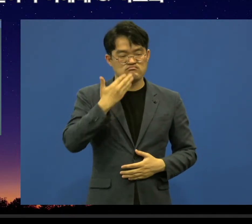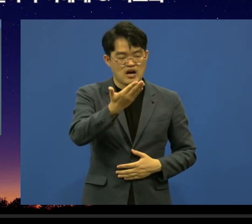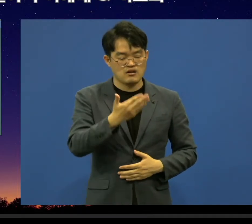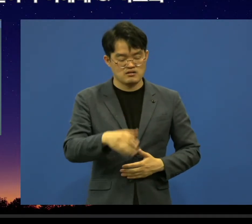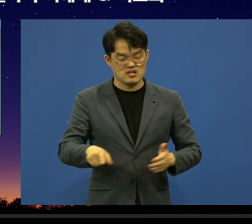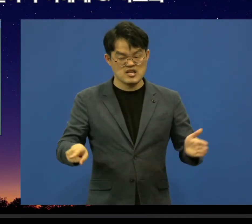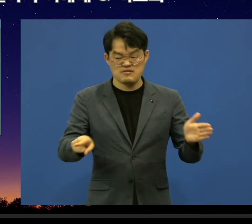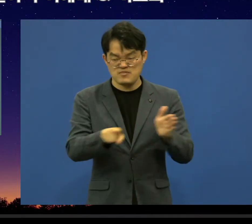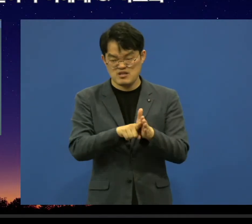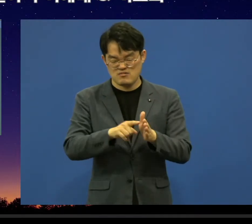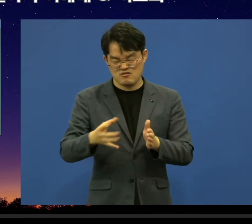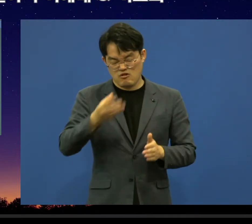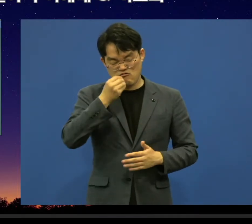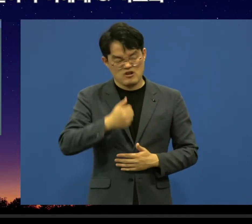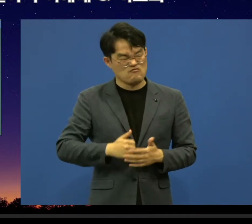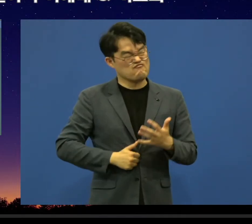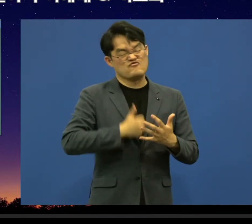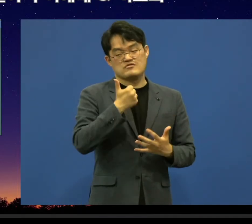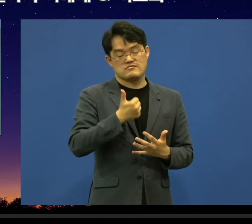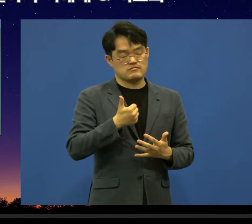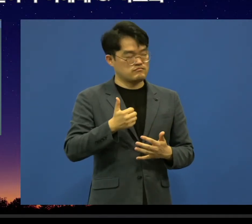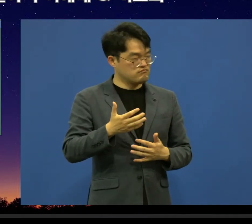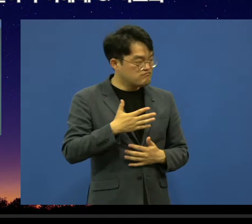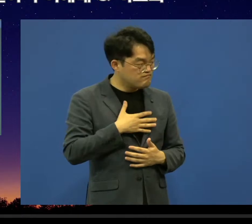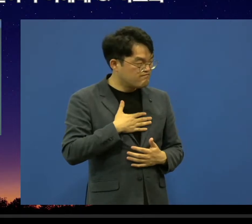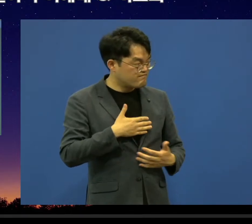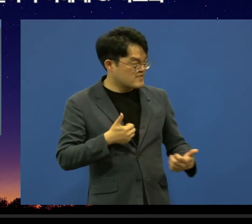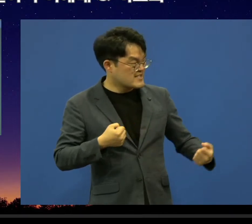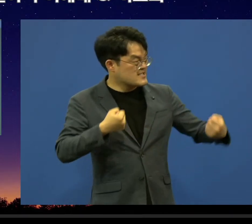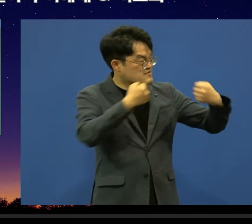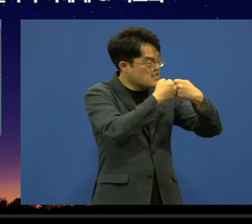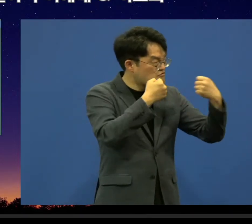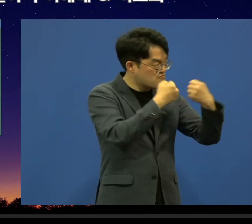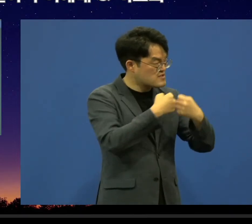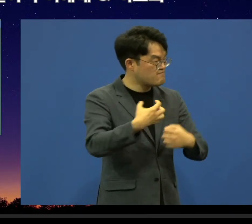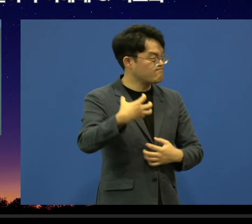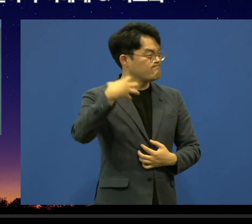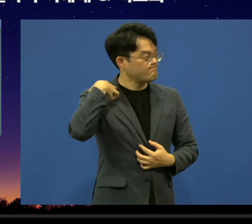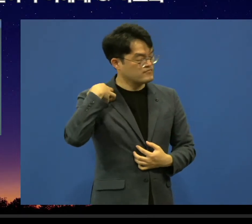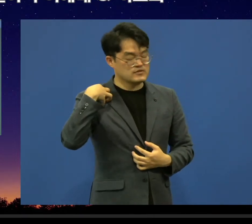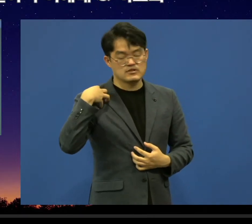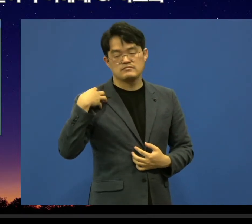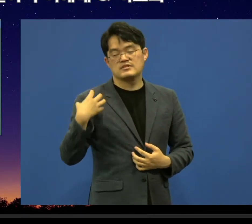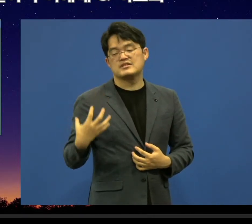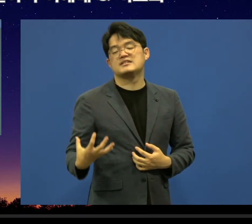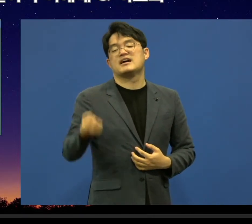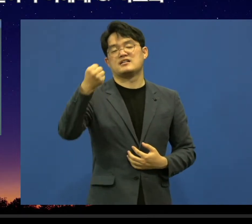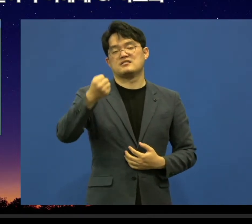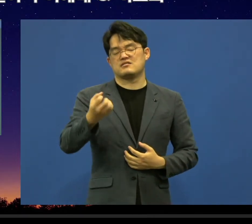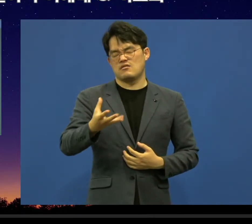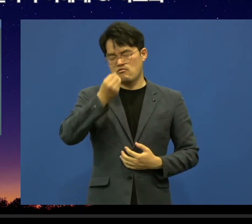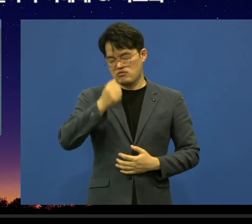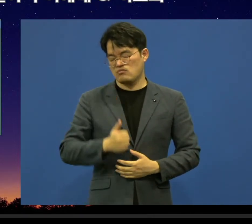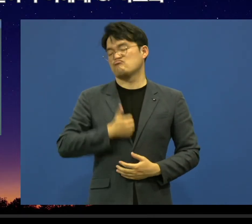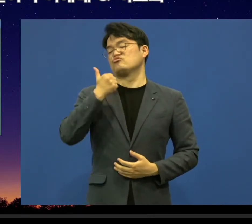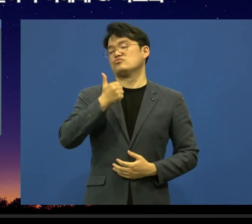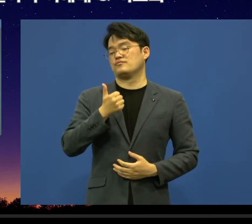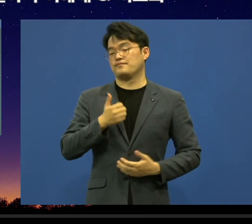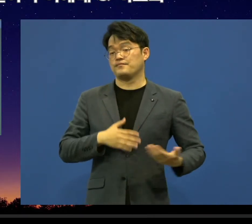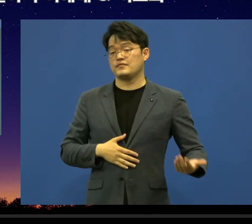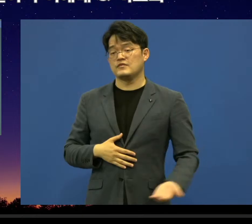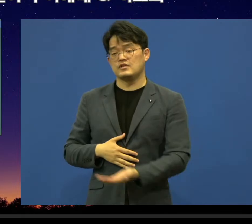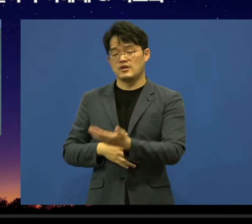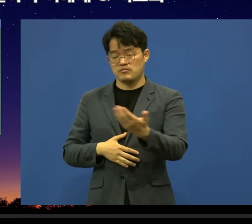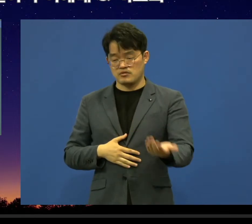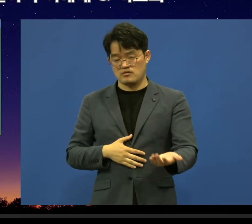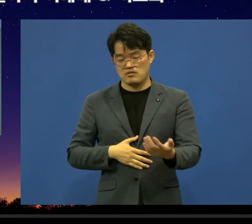책임을 지겠다라고 한 책임이 따르는 분노였어요. 그러므로 누가 거룩한 분노를 표출할